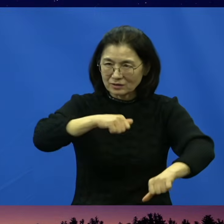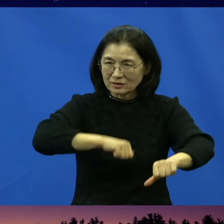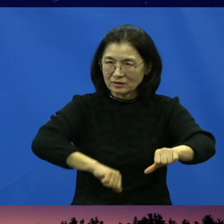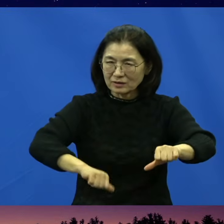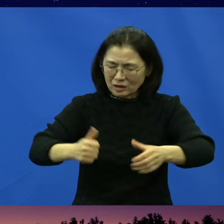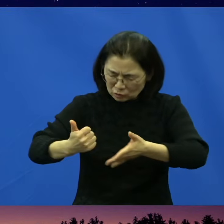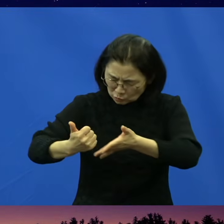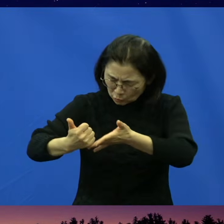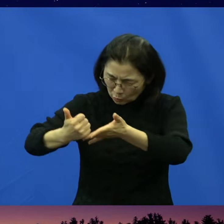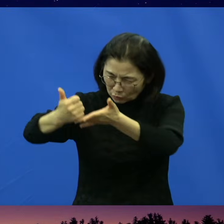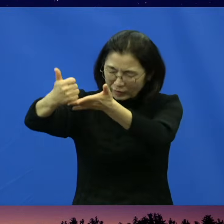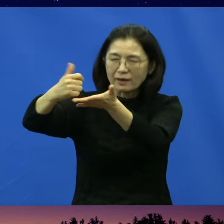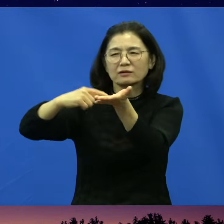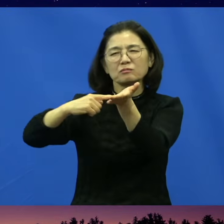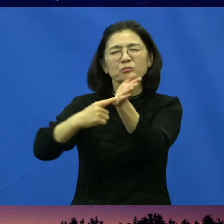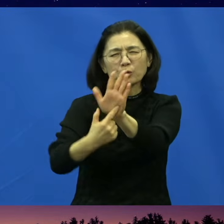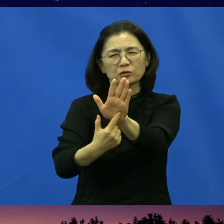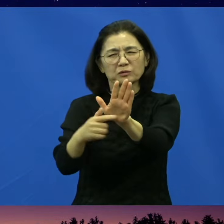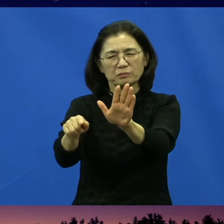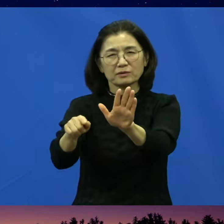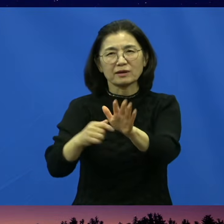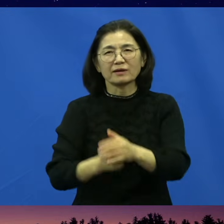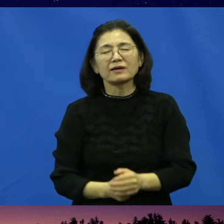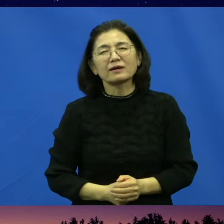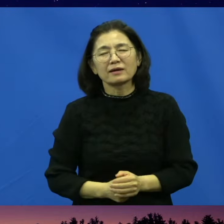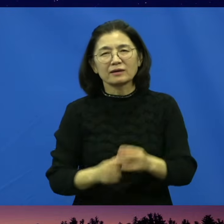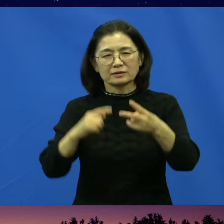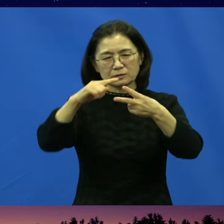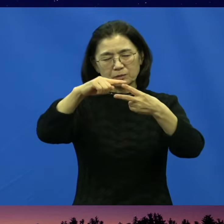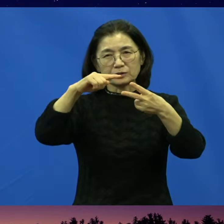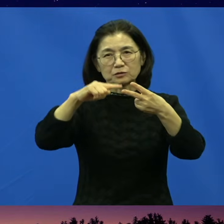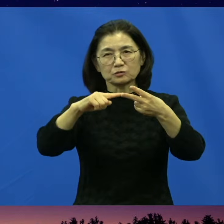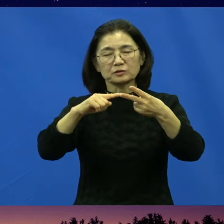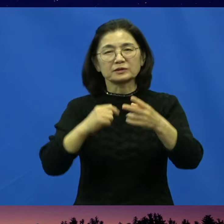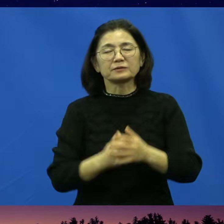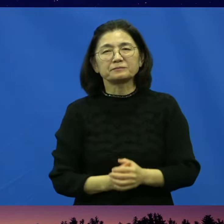말하고 고백하는 것은 굉장히 위험한 발언이었습니다.